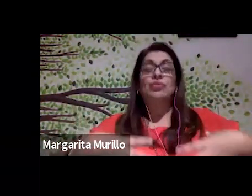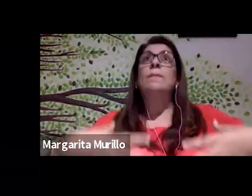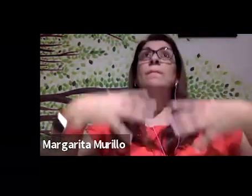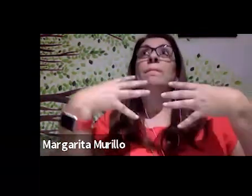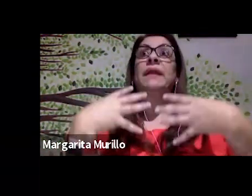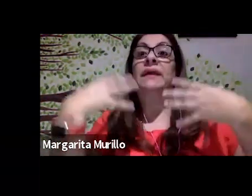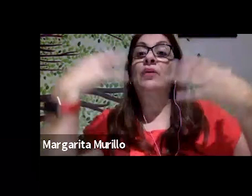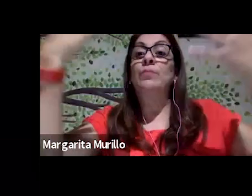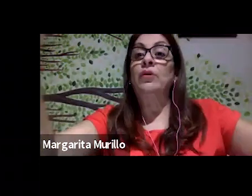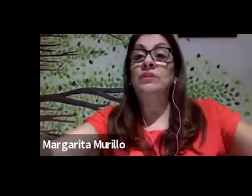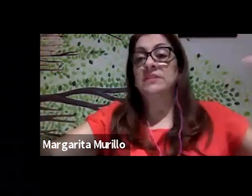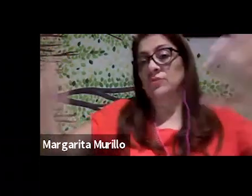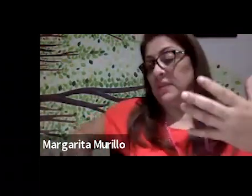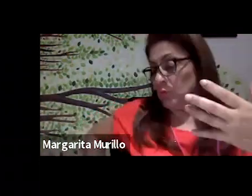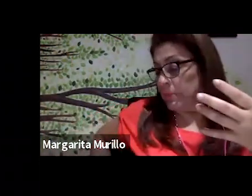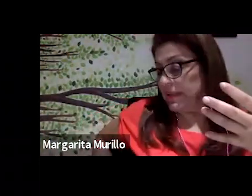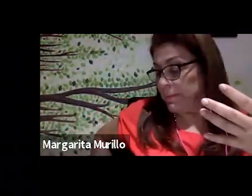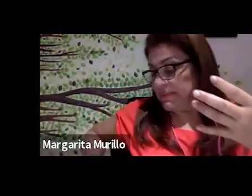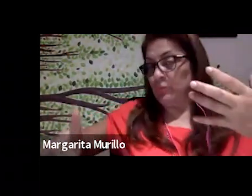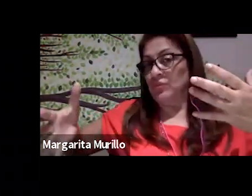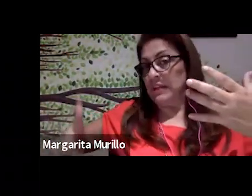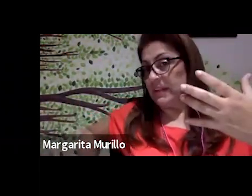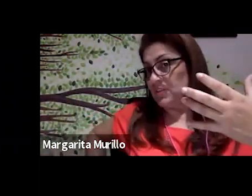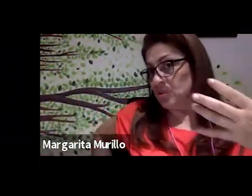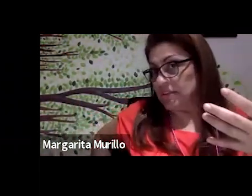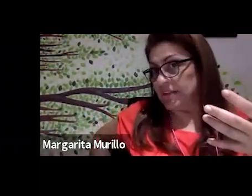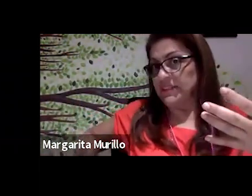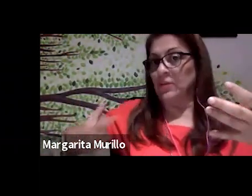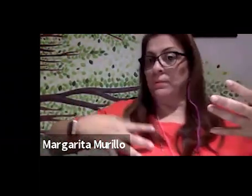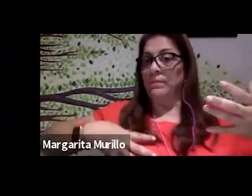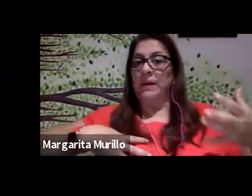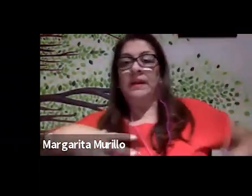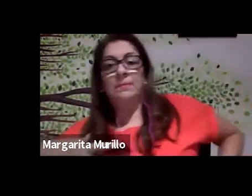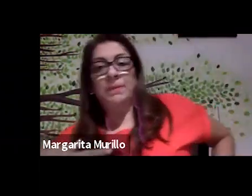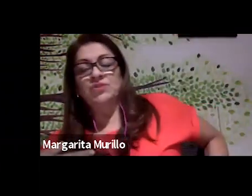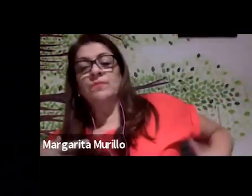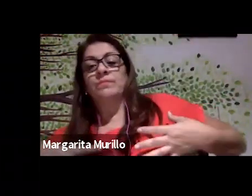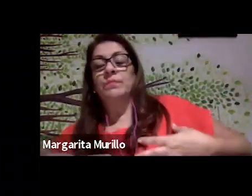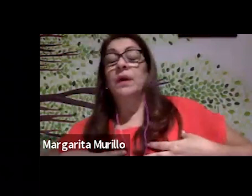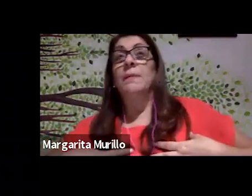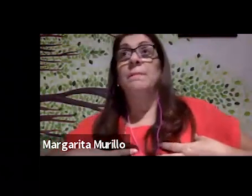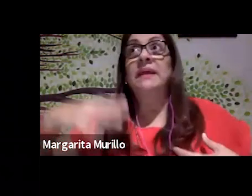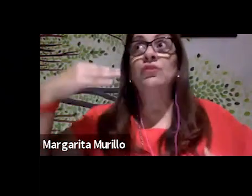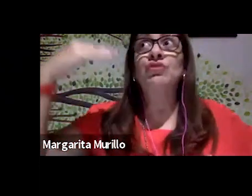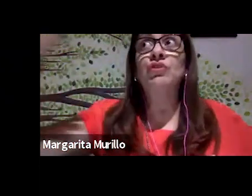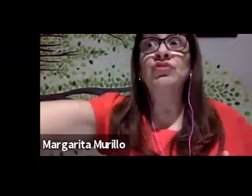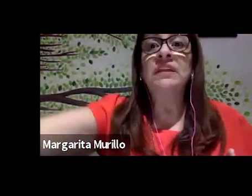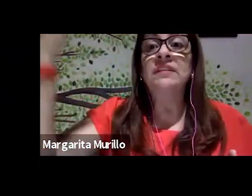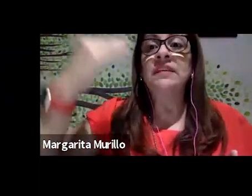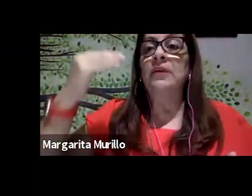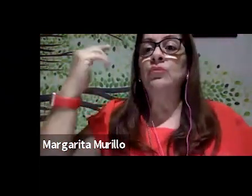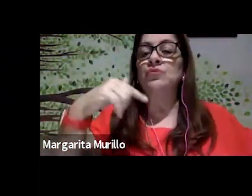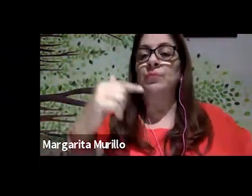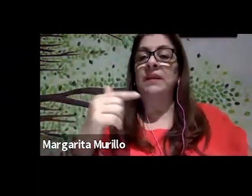pechos para que los varones o sea de alguna manera pasamos la atracción del trasero para el pecho para que nos